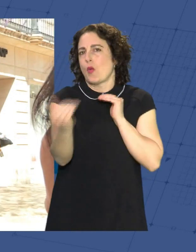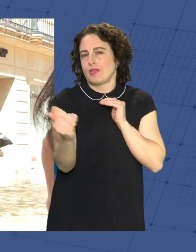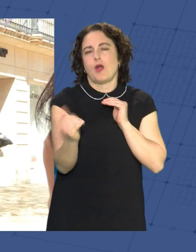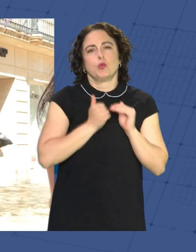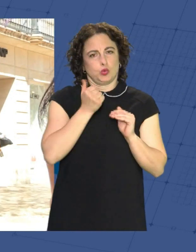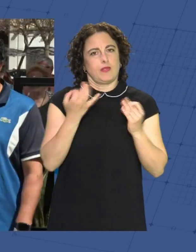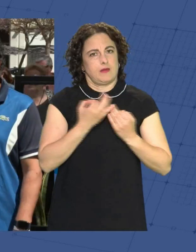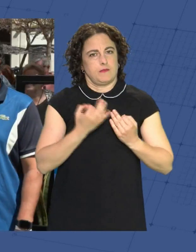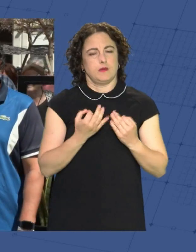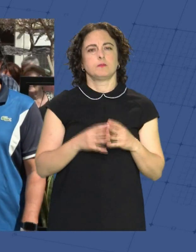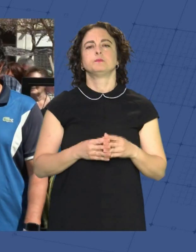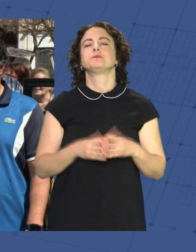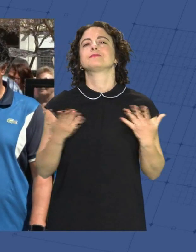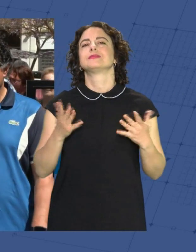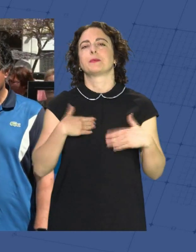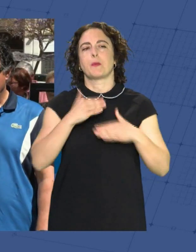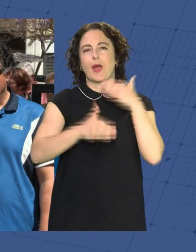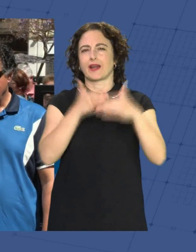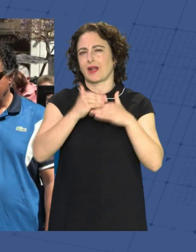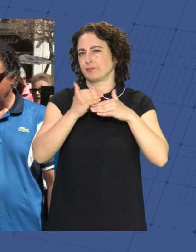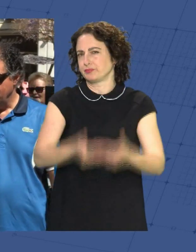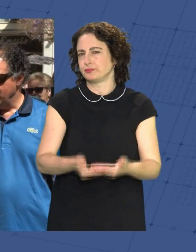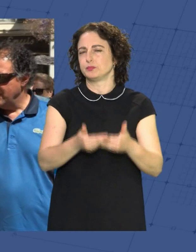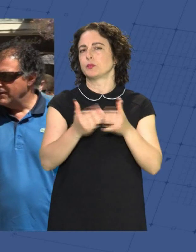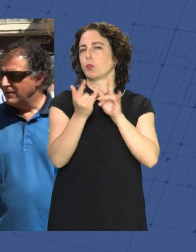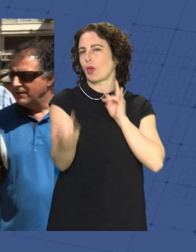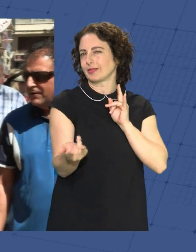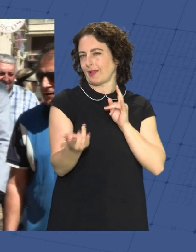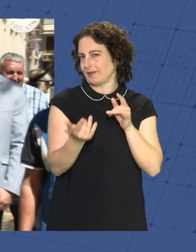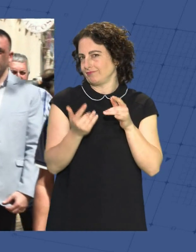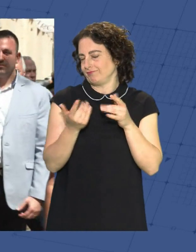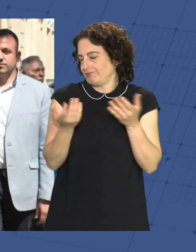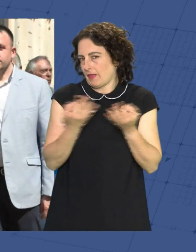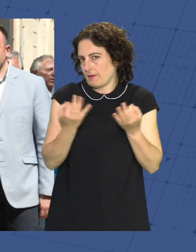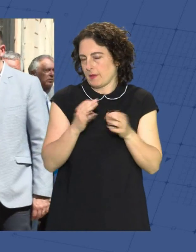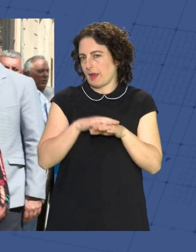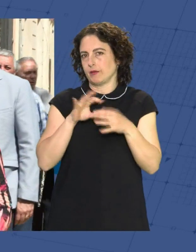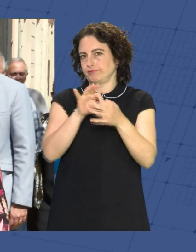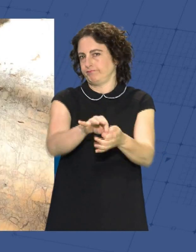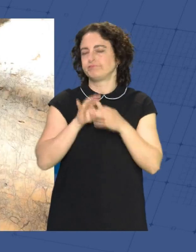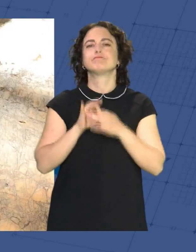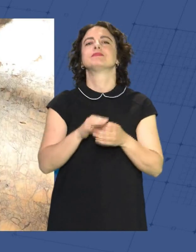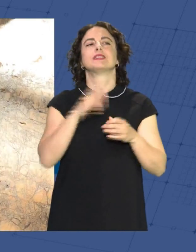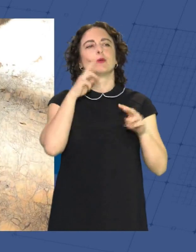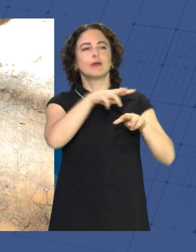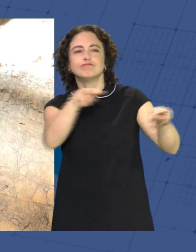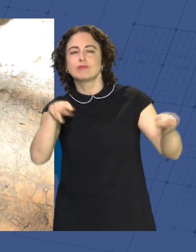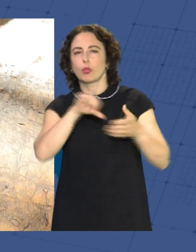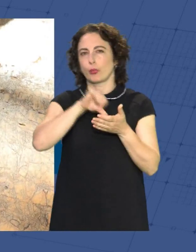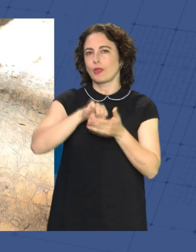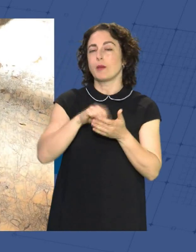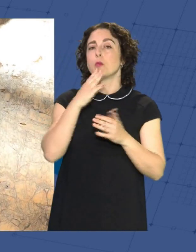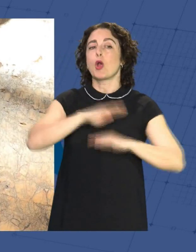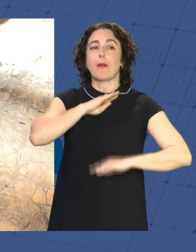de oportunidad y siempre hay que romper barreras, tender puentes. Una forma diferente de explorar la ciudad y recordar que aunque tengamos